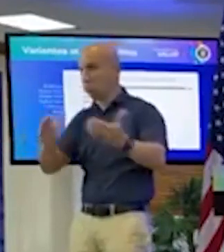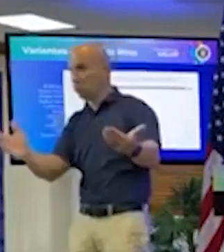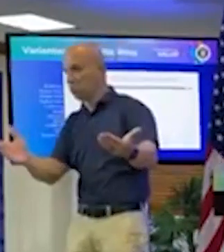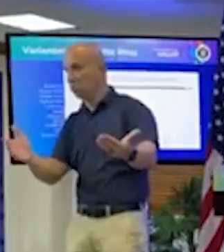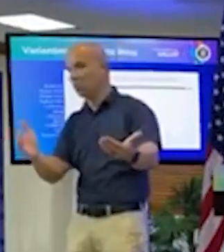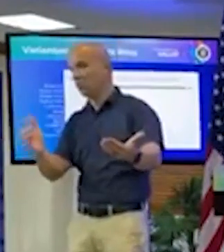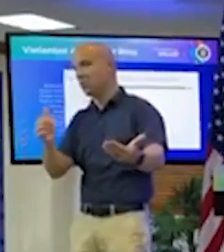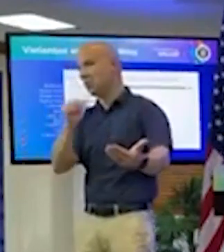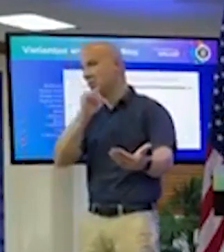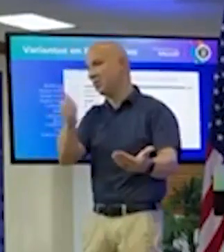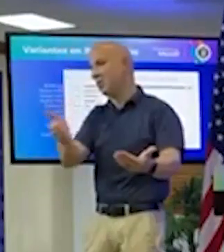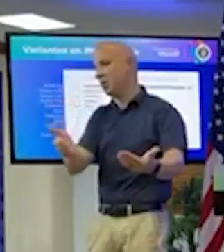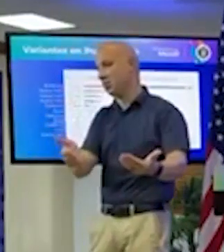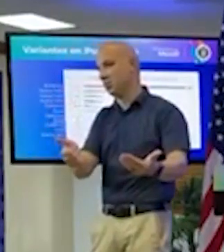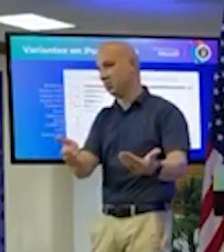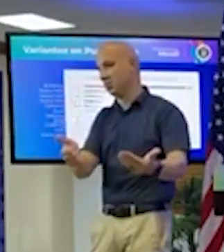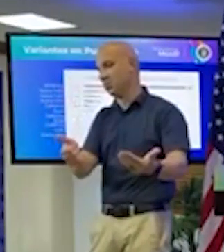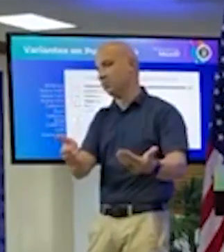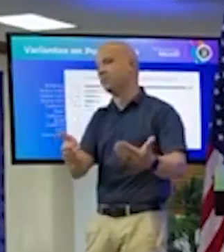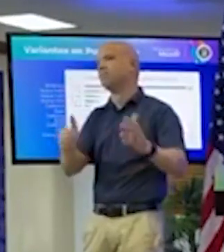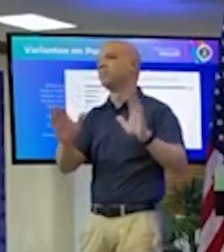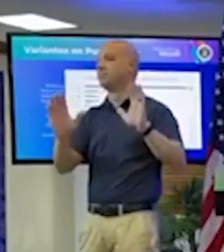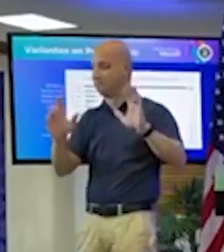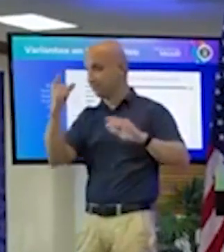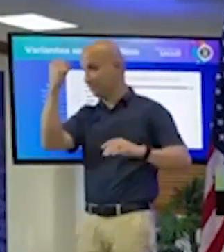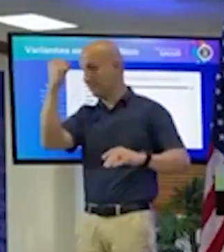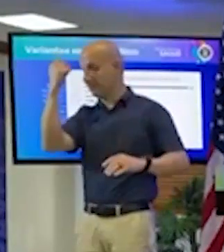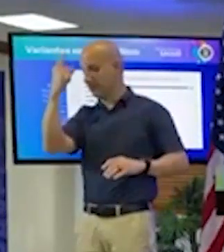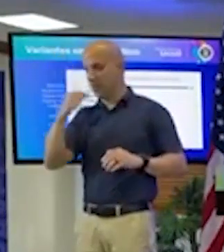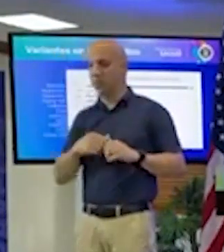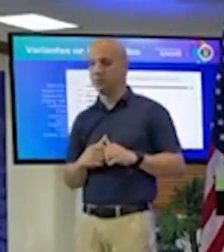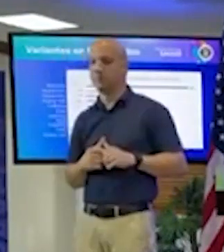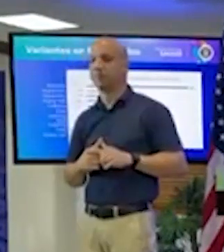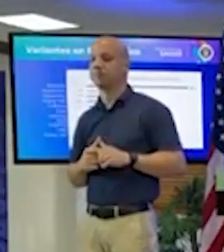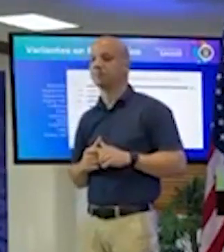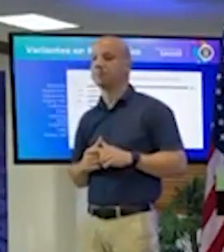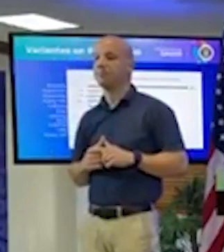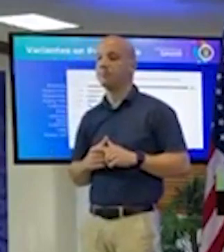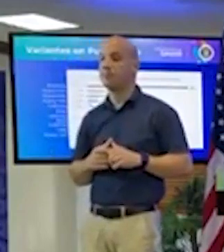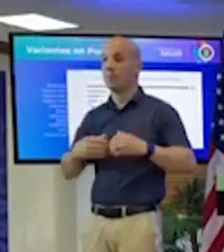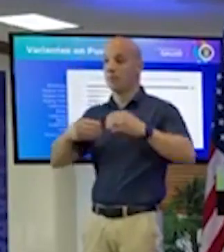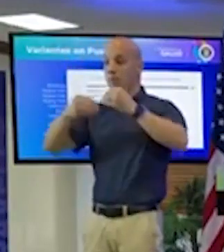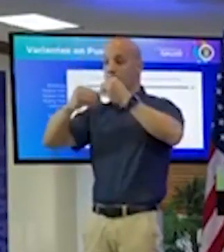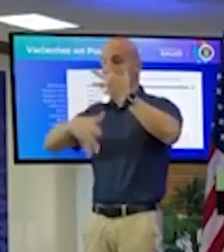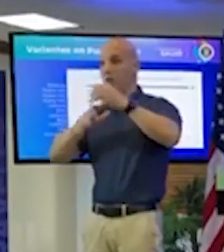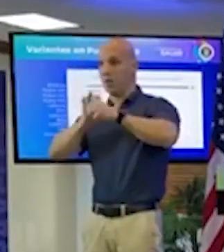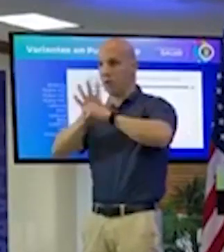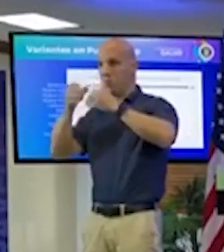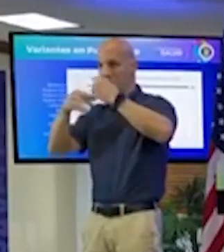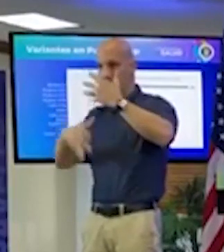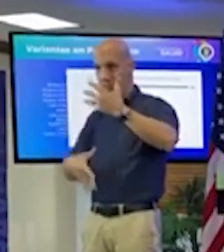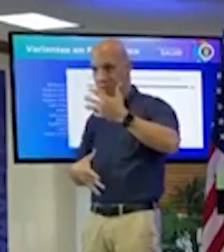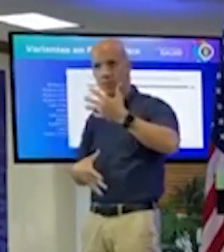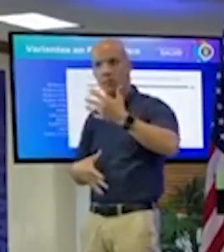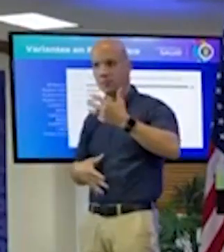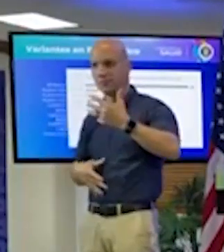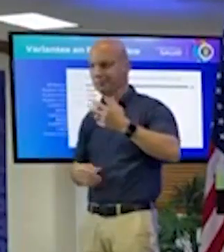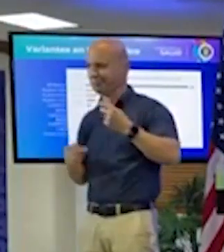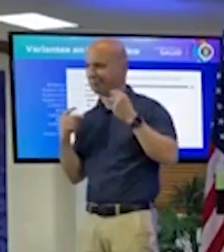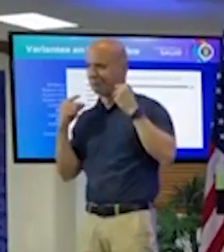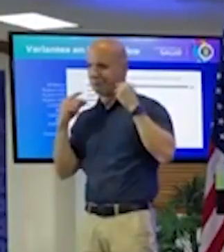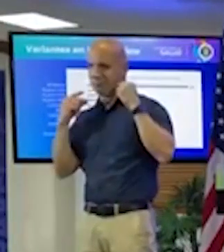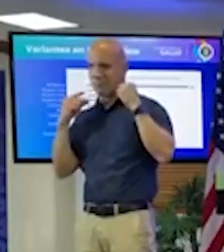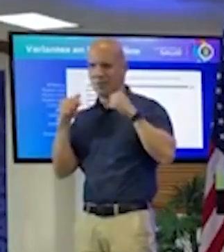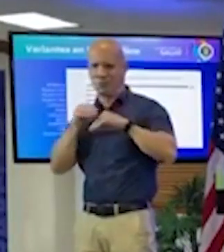cuanto a esto. No obstante, sabemos que las variantes se pegan de una manera mucho más